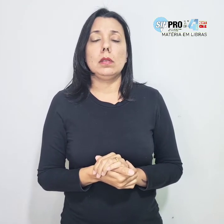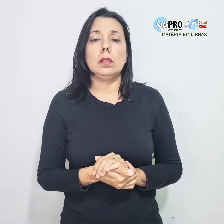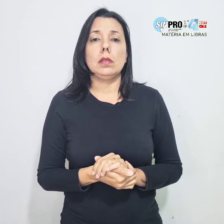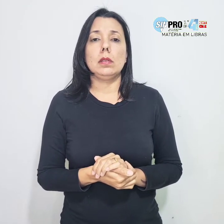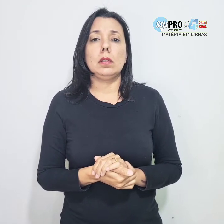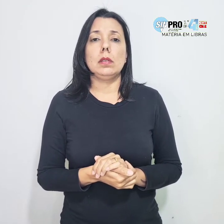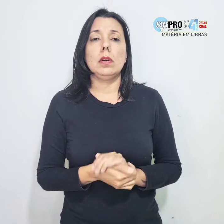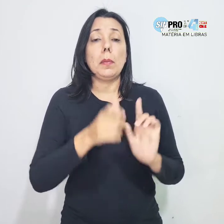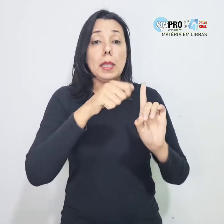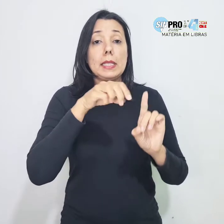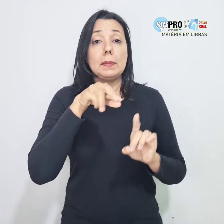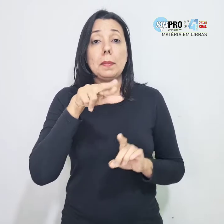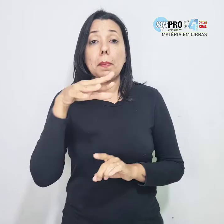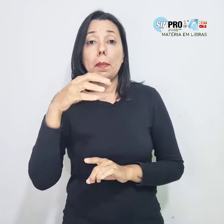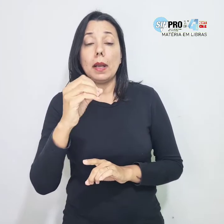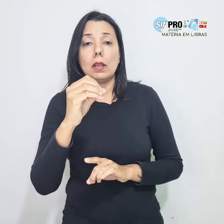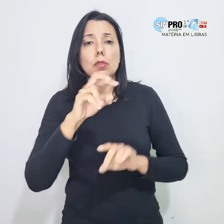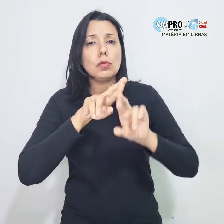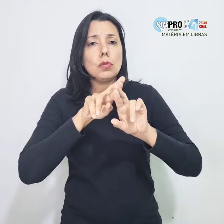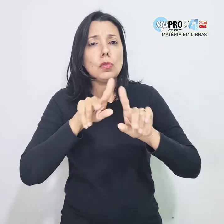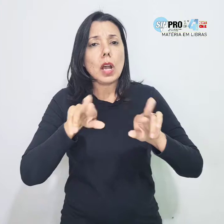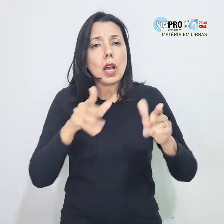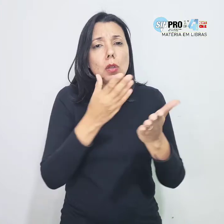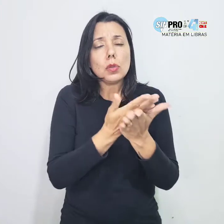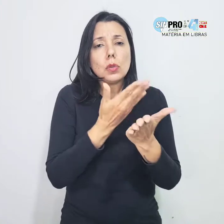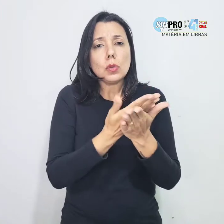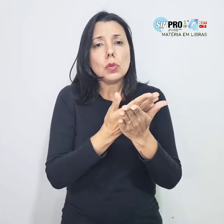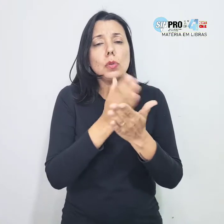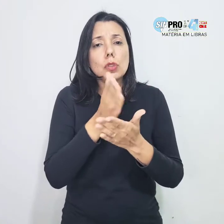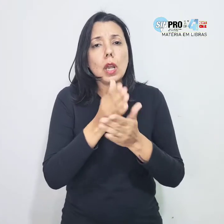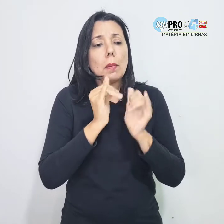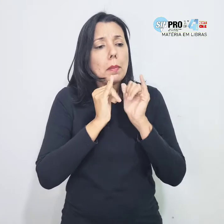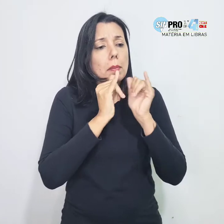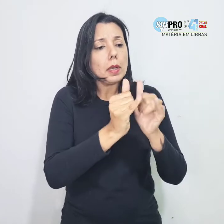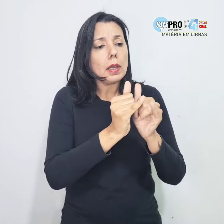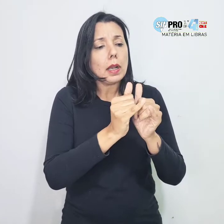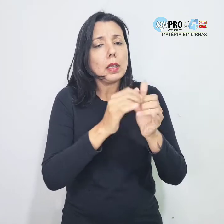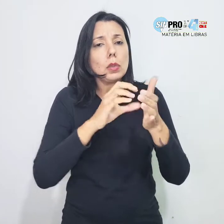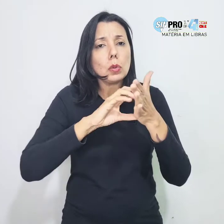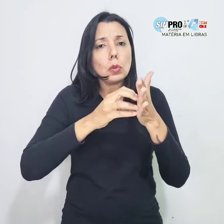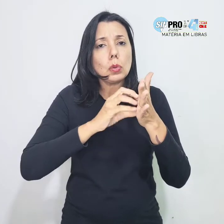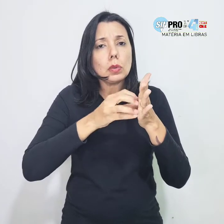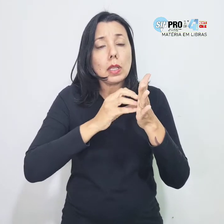Desde março, diversos estudos já foram publicados com dados empíricos